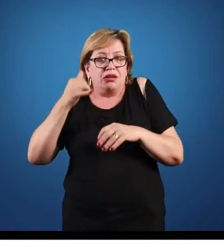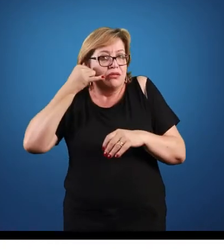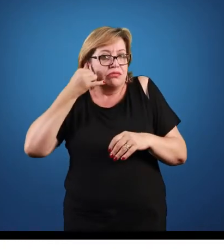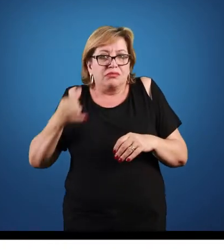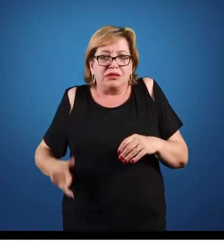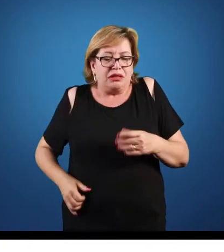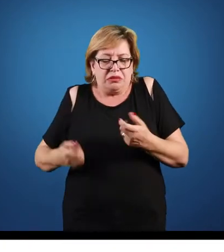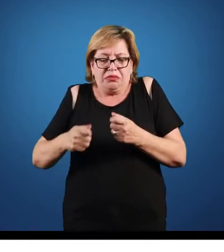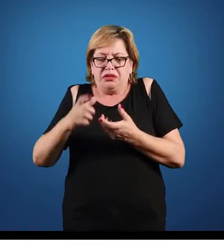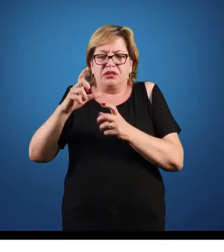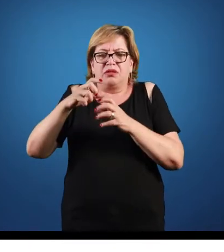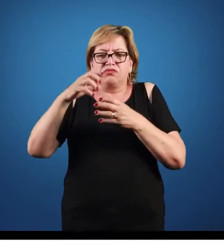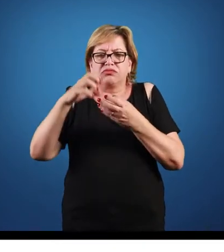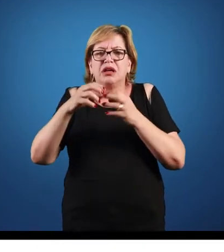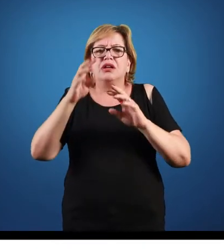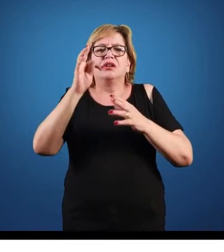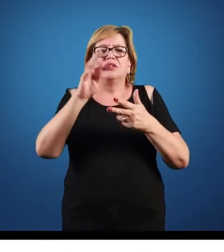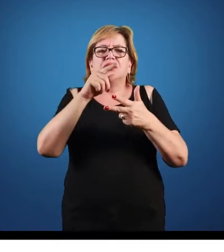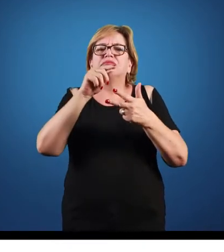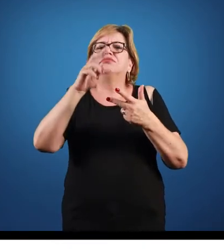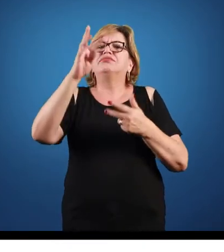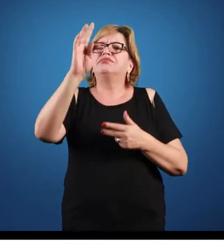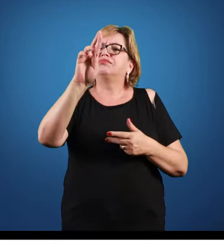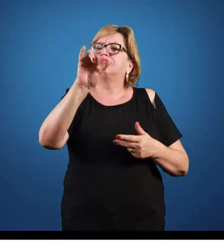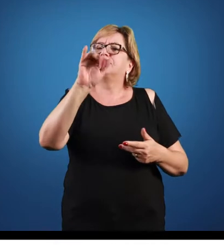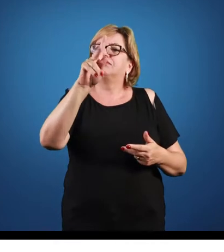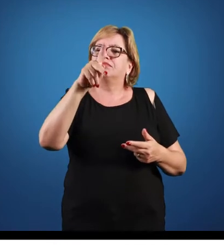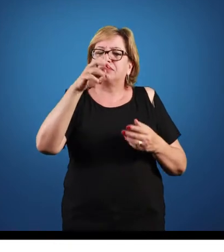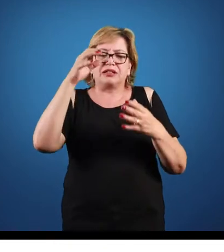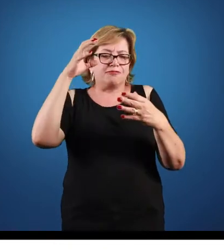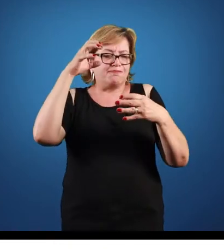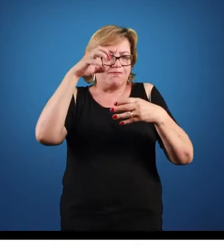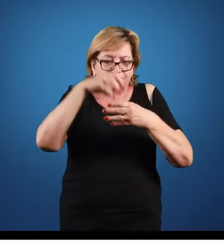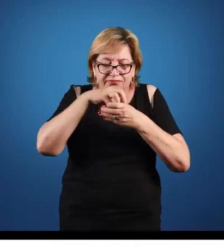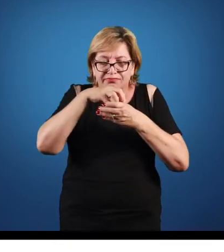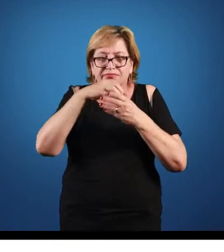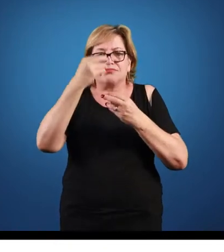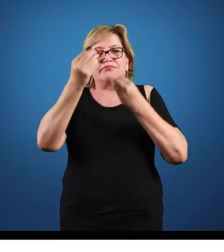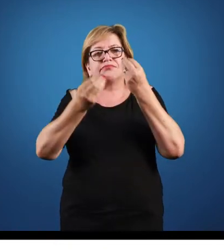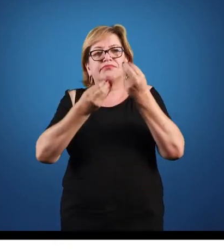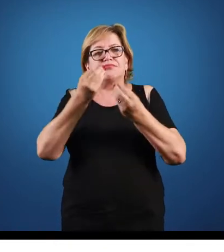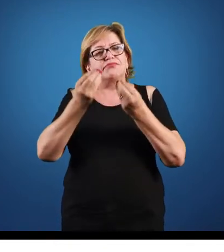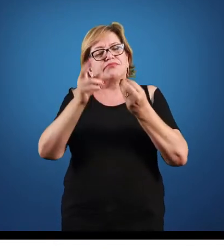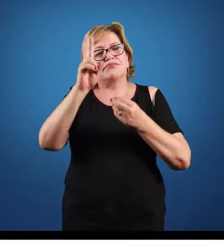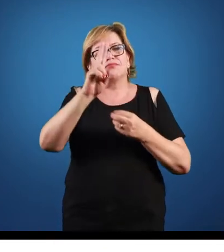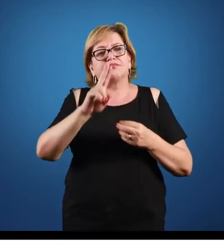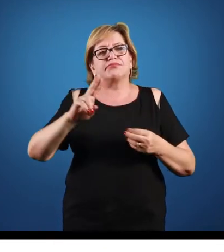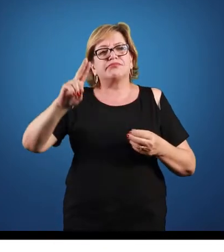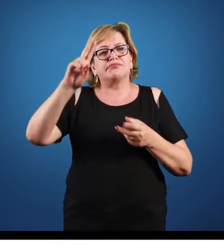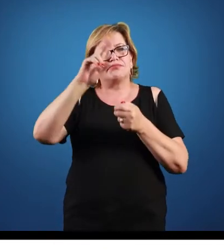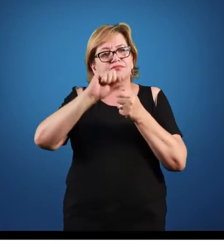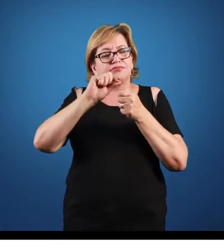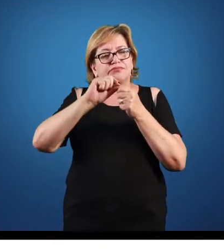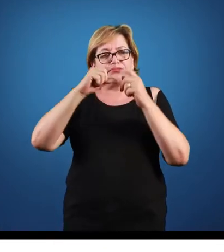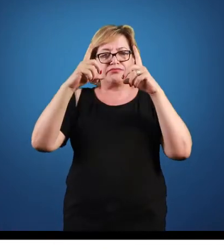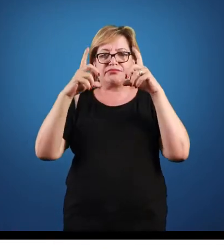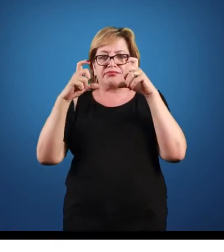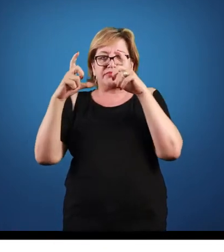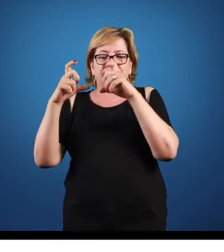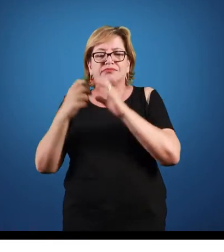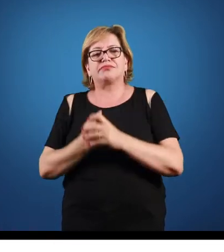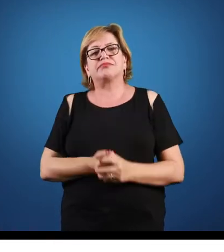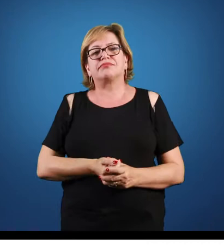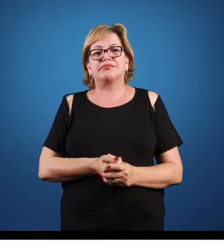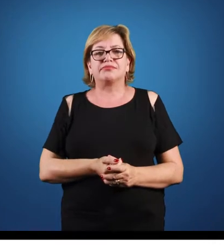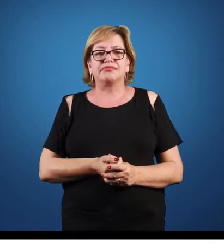pode você não precisa dessa peça você só precisa do tripé para poder encaixar ele ea máquina diretamente no tripé e fazer as fotografias também